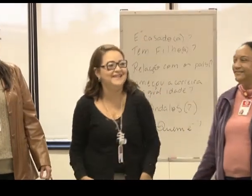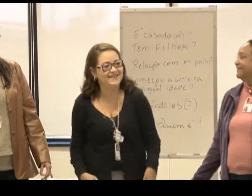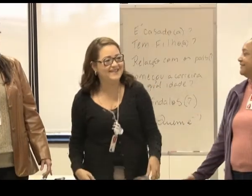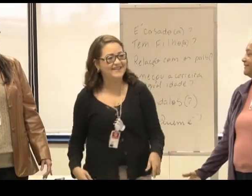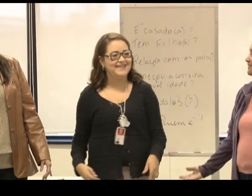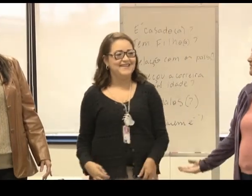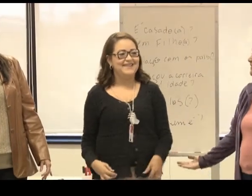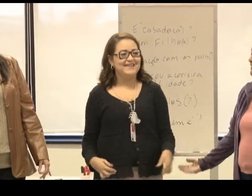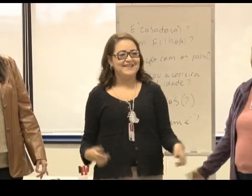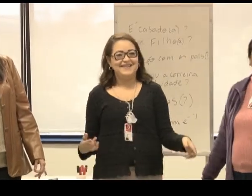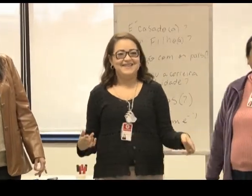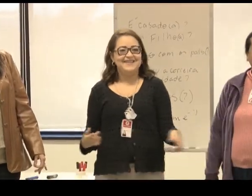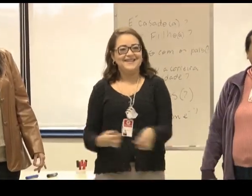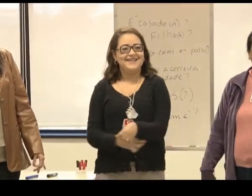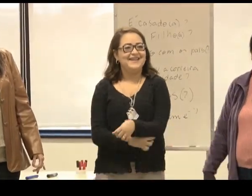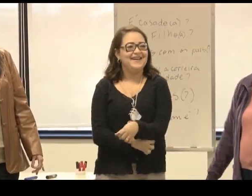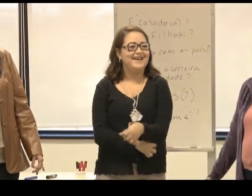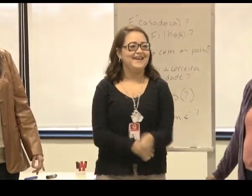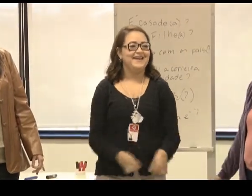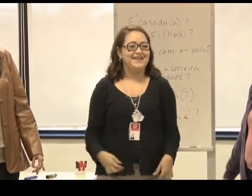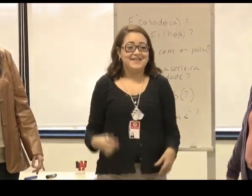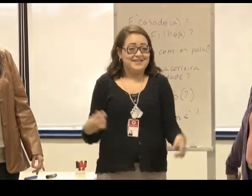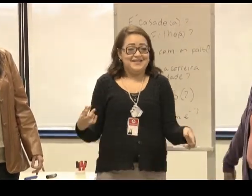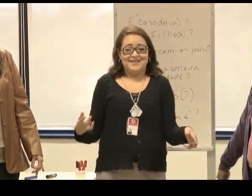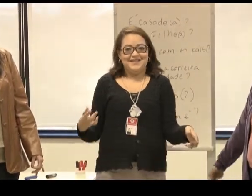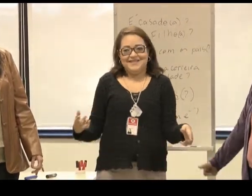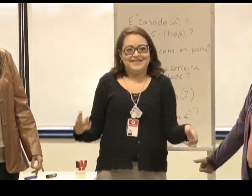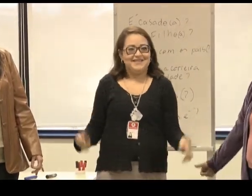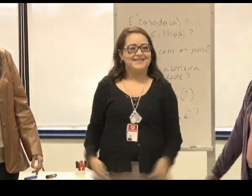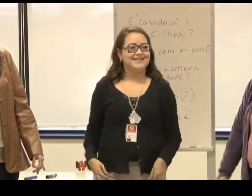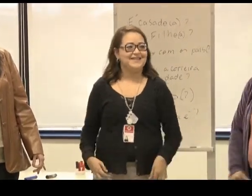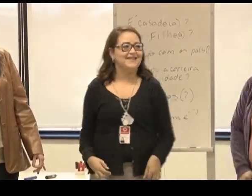Você não tem tempo. Vai acabar seu tempo. Acabou seu tempo.